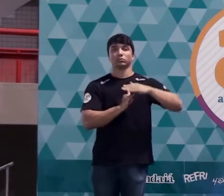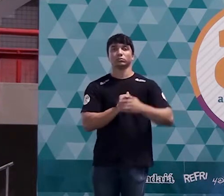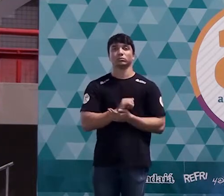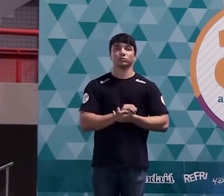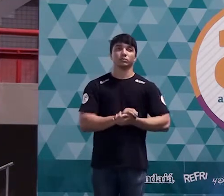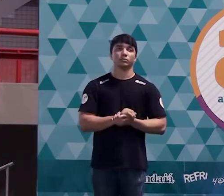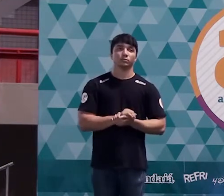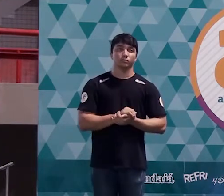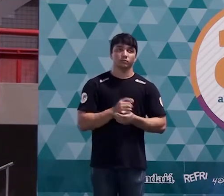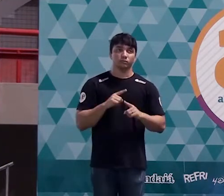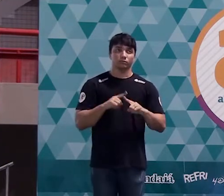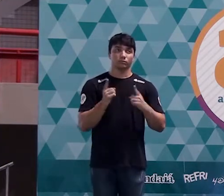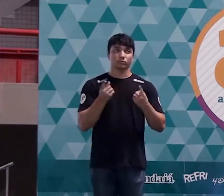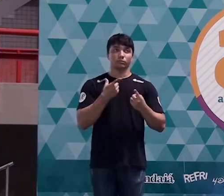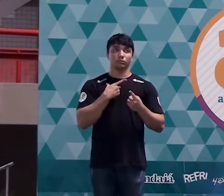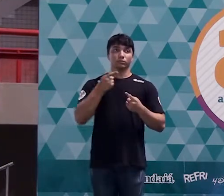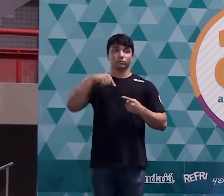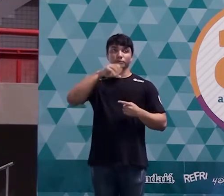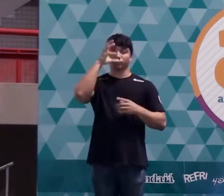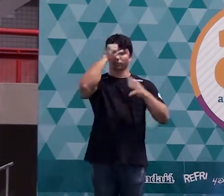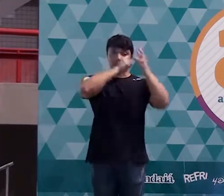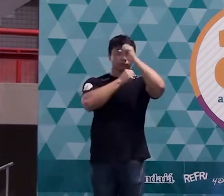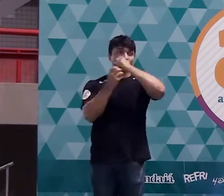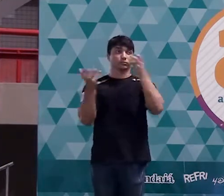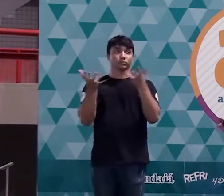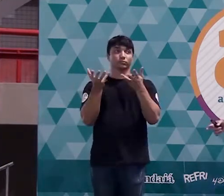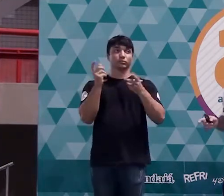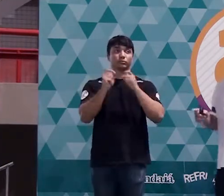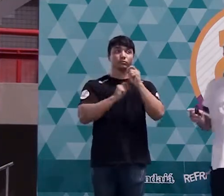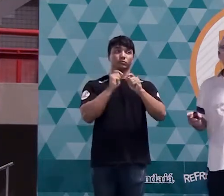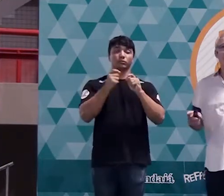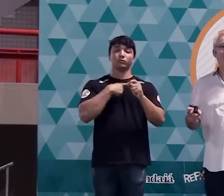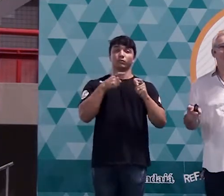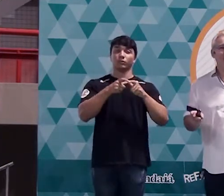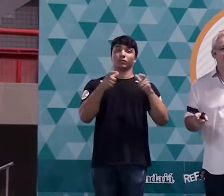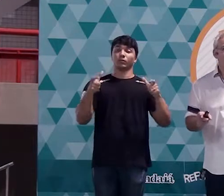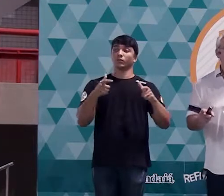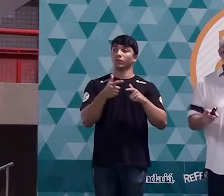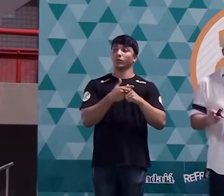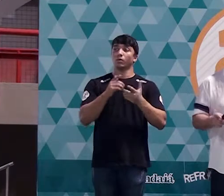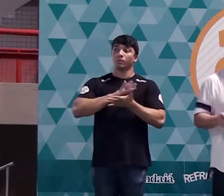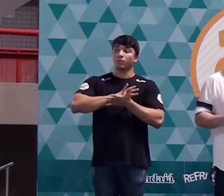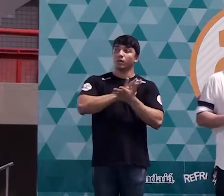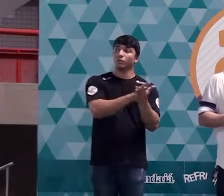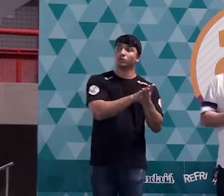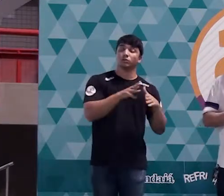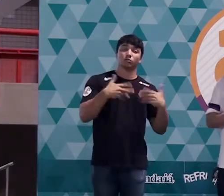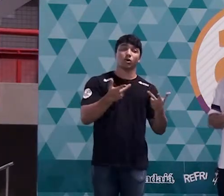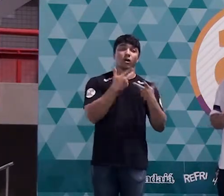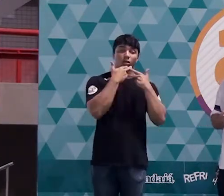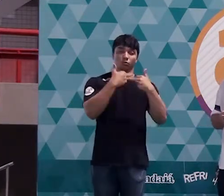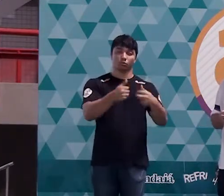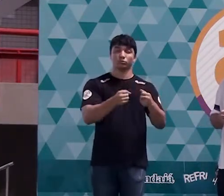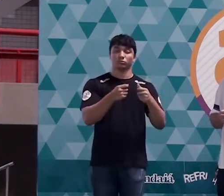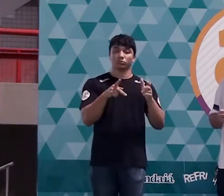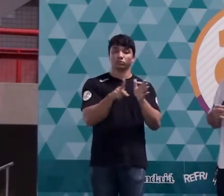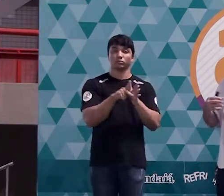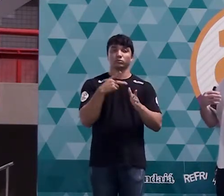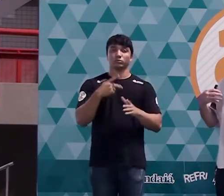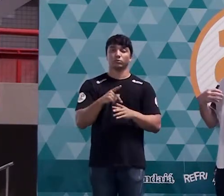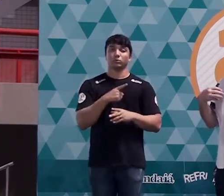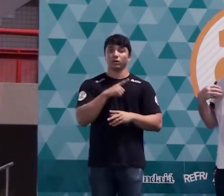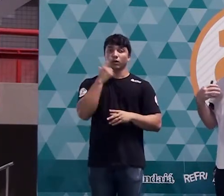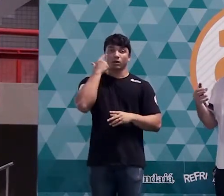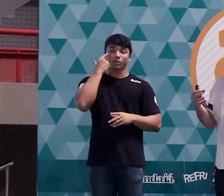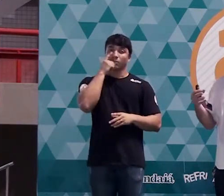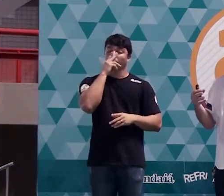informal. Mas vocês estão aprendendo hoje que o maior preconceito que existe é o linguístico. Gente,